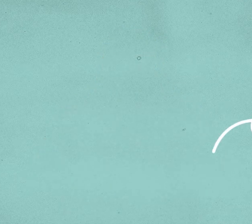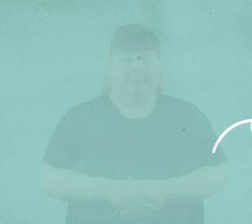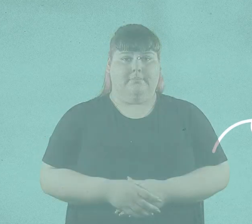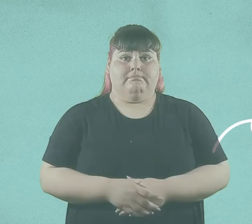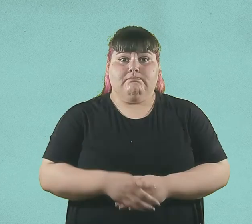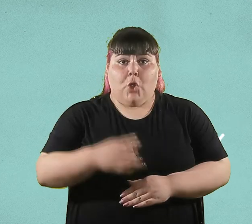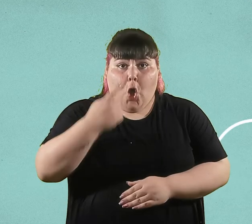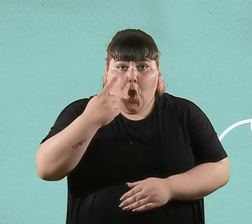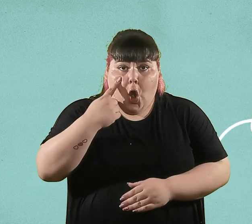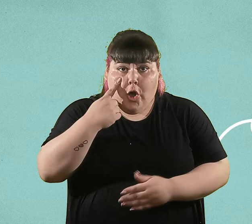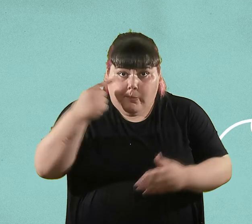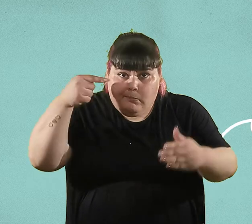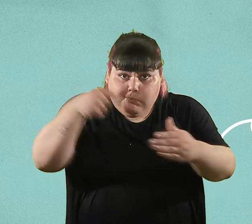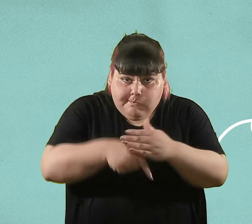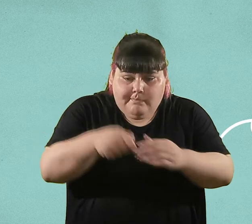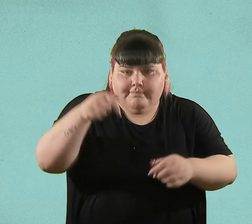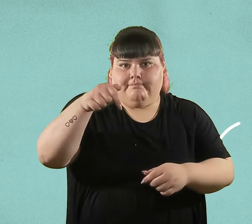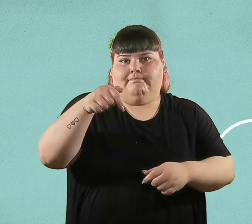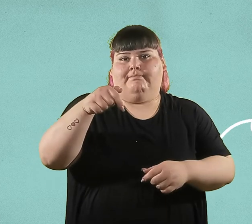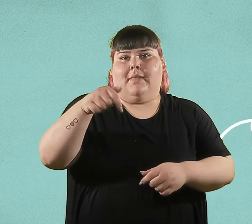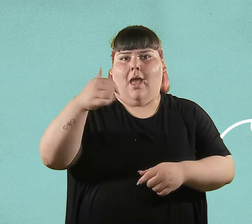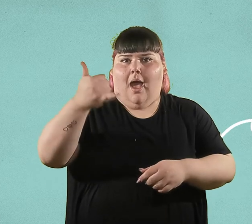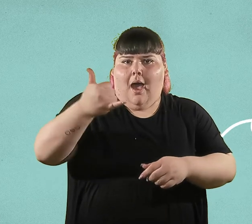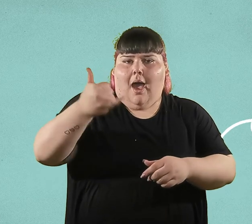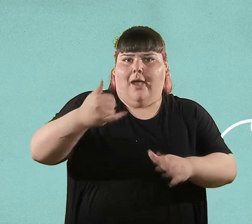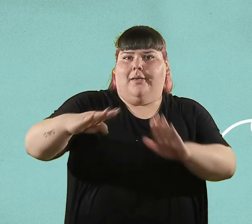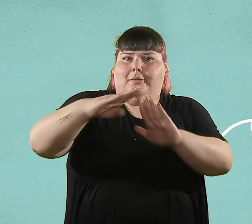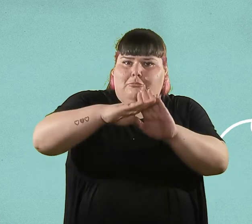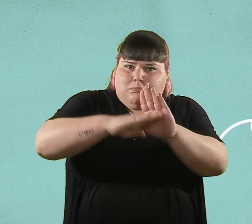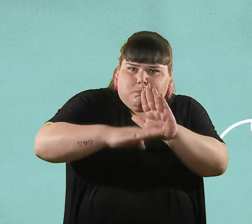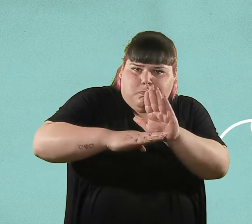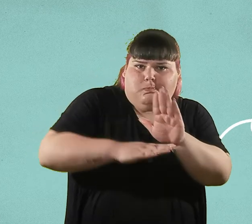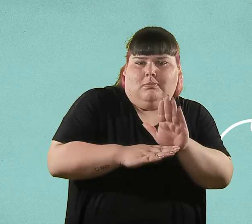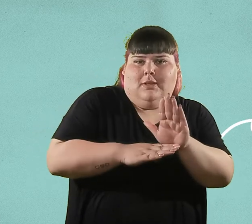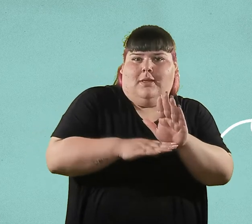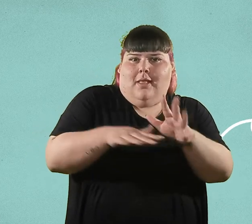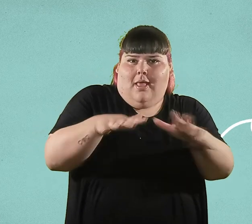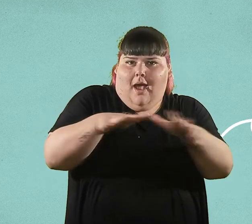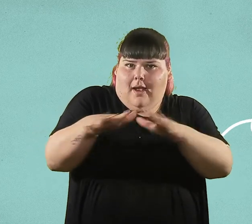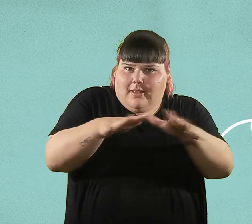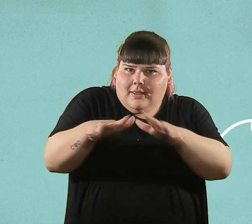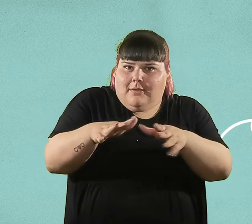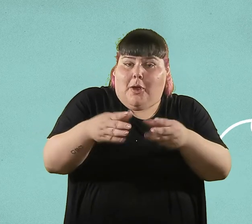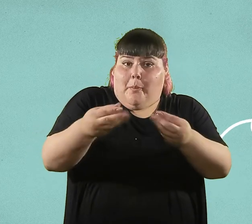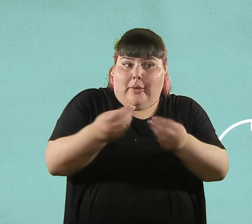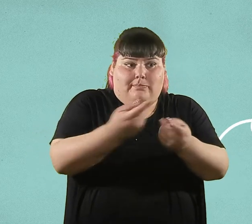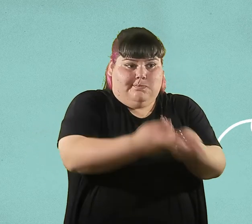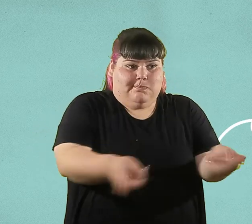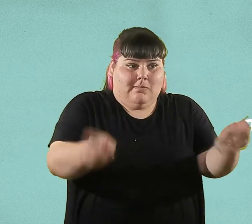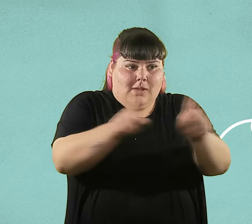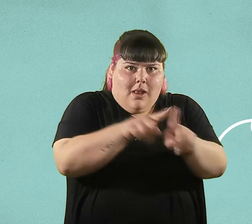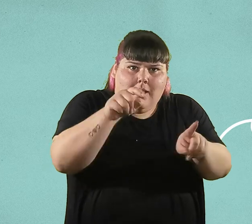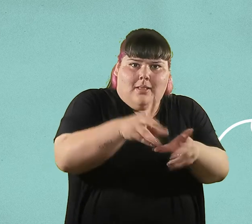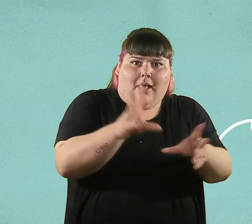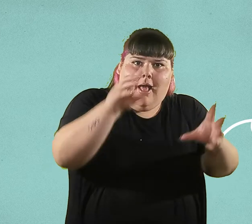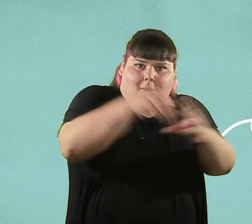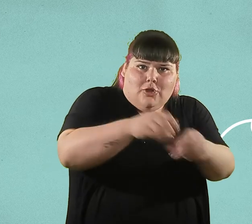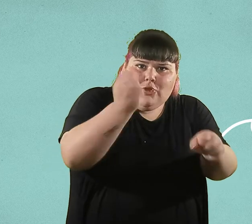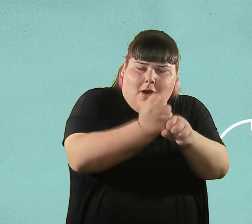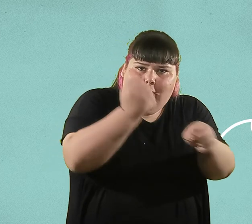Para conocer más en este recurso, compartimos materiales para trabajar en la escuela, fotos, videos